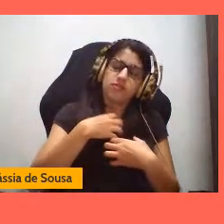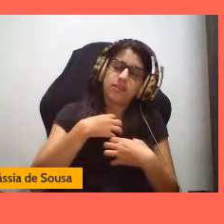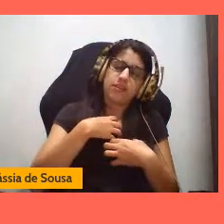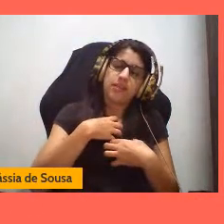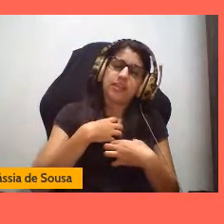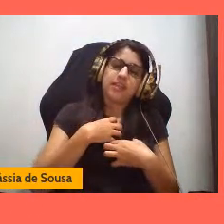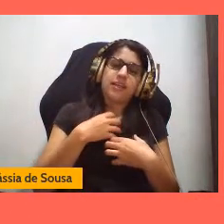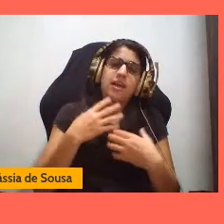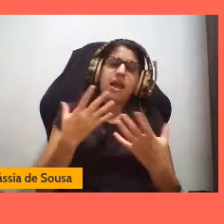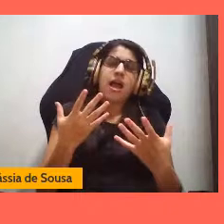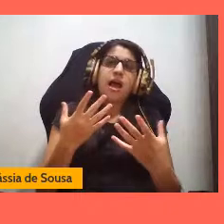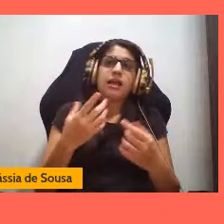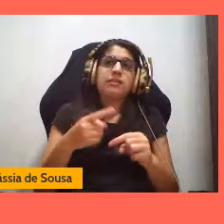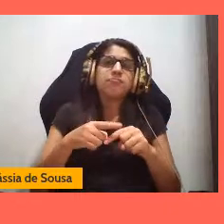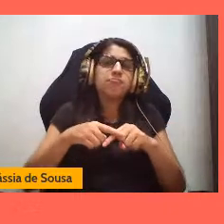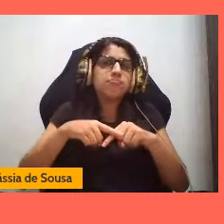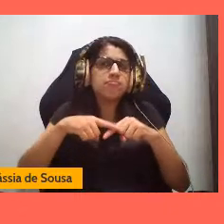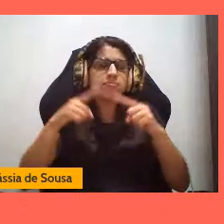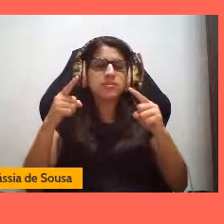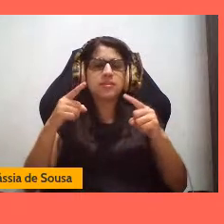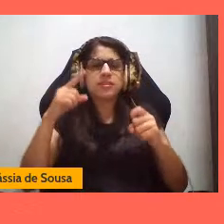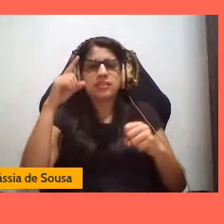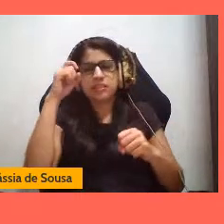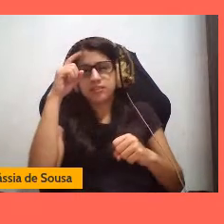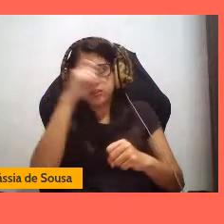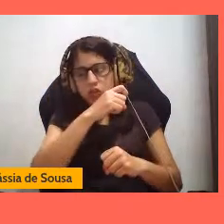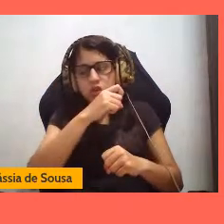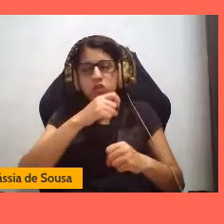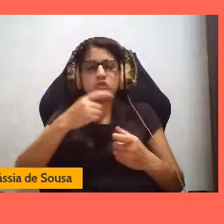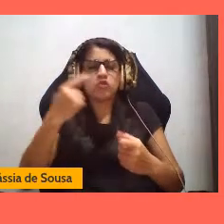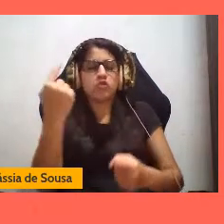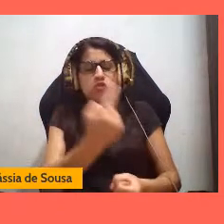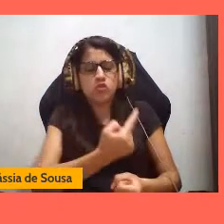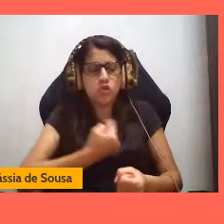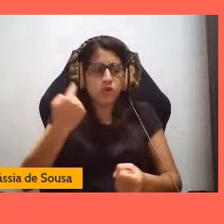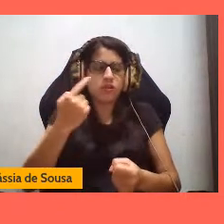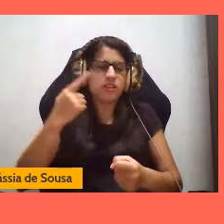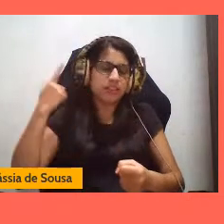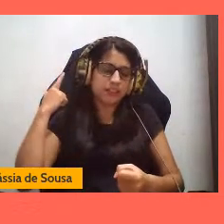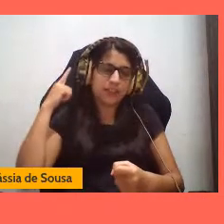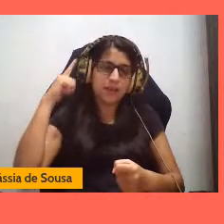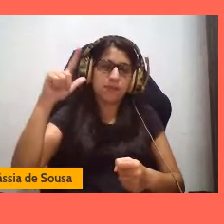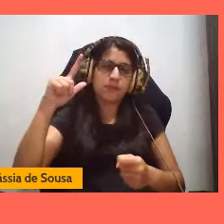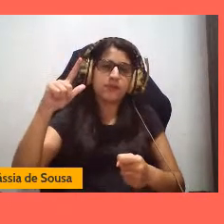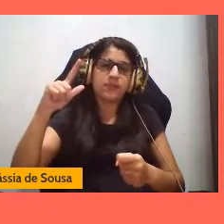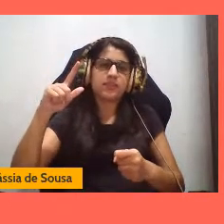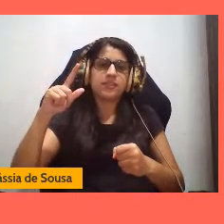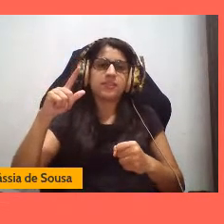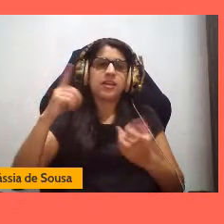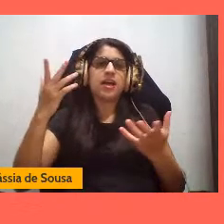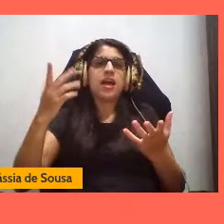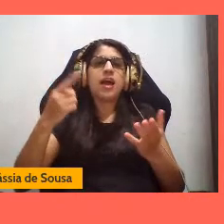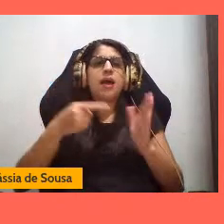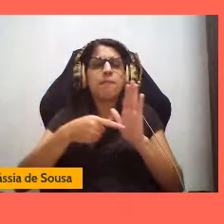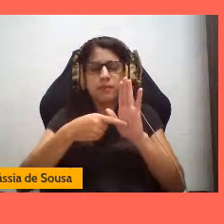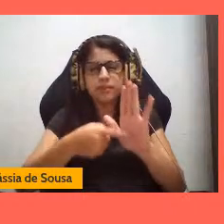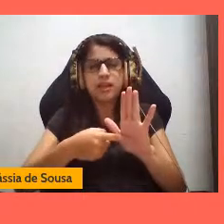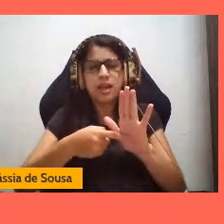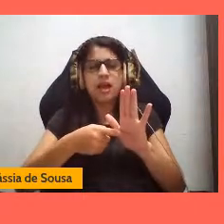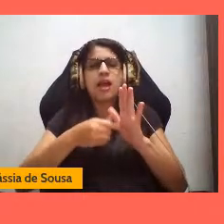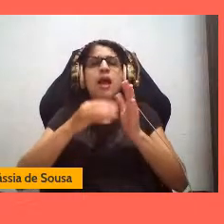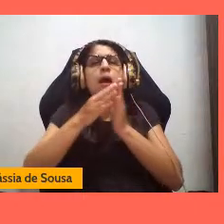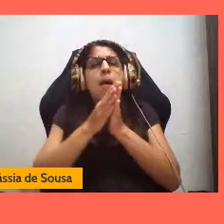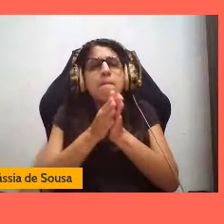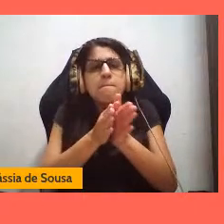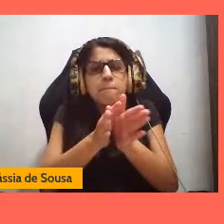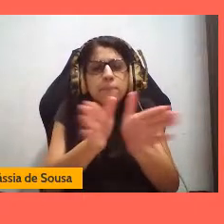tantas dificuldades nós conseguimos realizar, que é possibilitar abrir pontes, né?